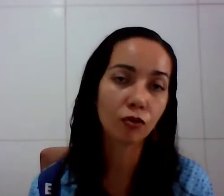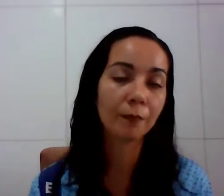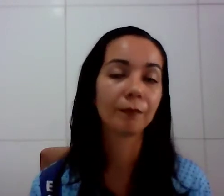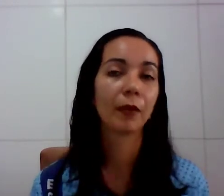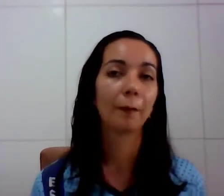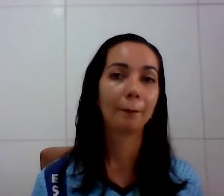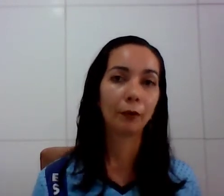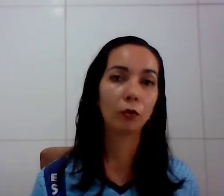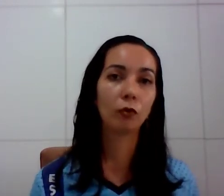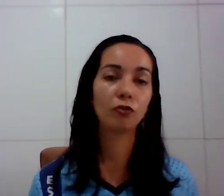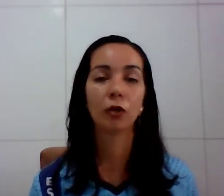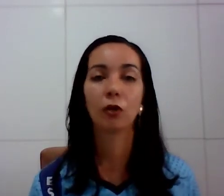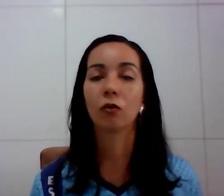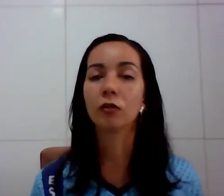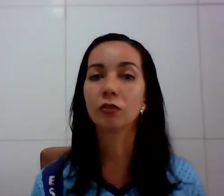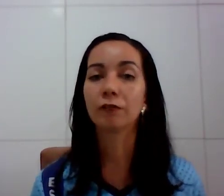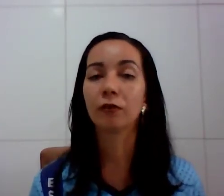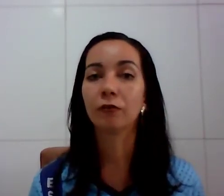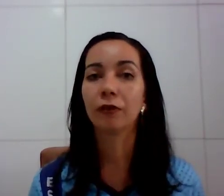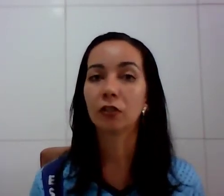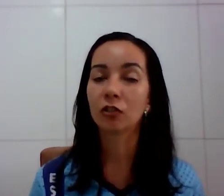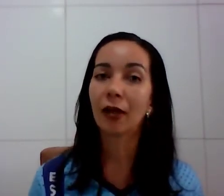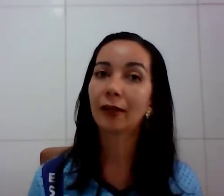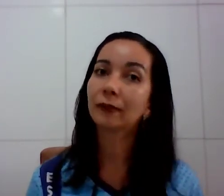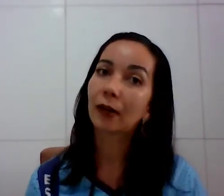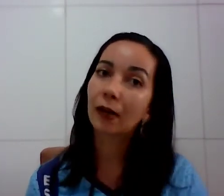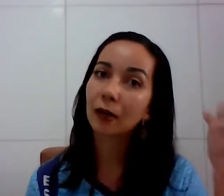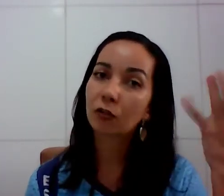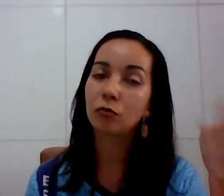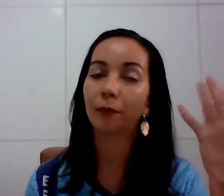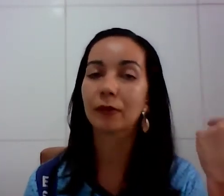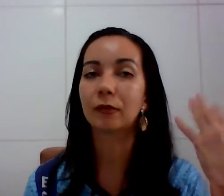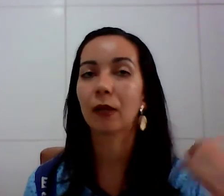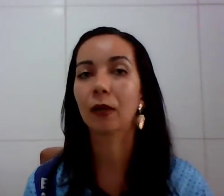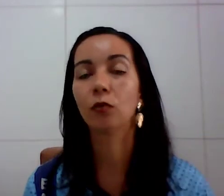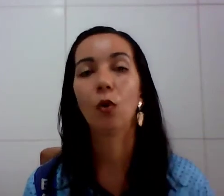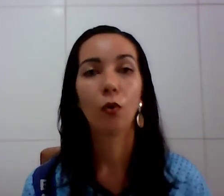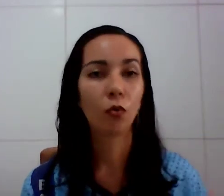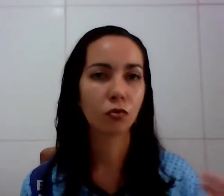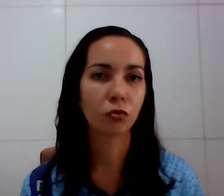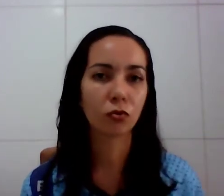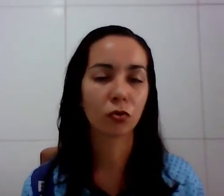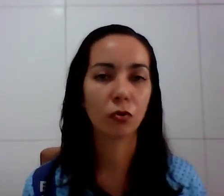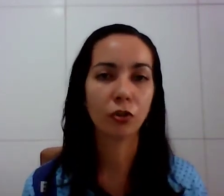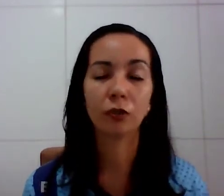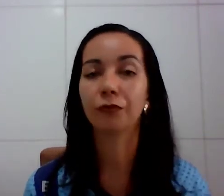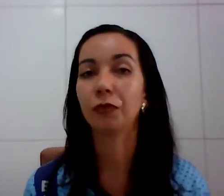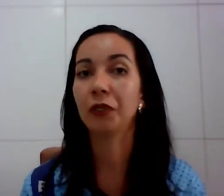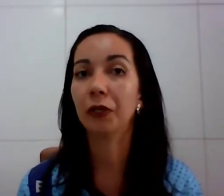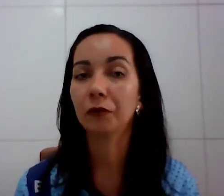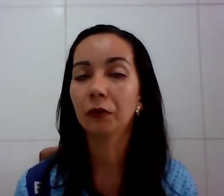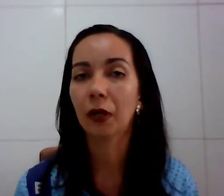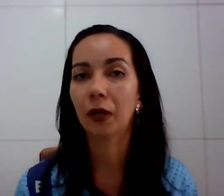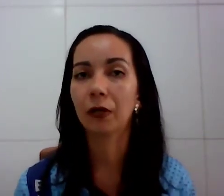hoje, pois coisas que foram feitas lá atrás, no passado, construções que foram